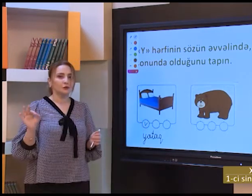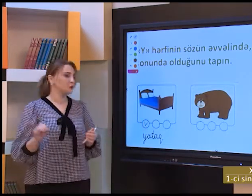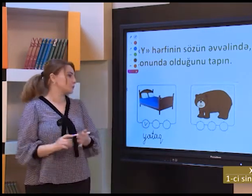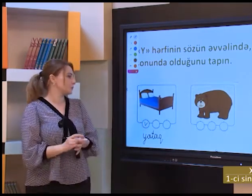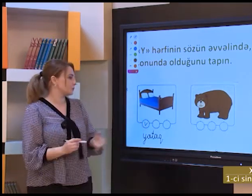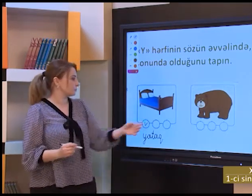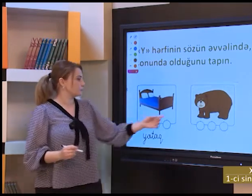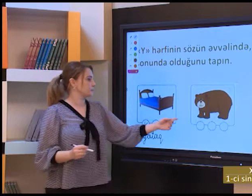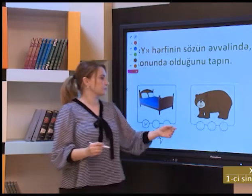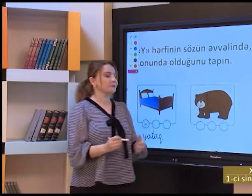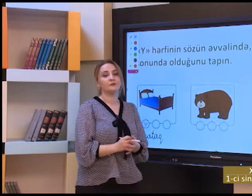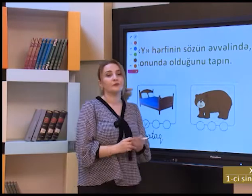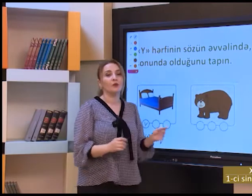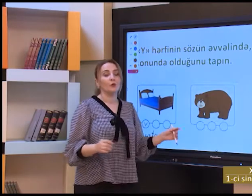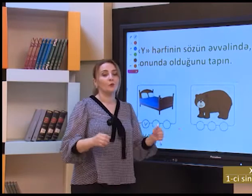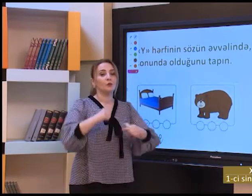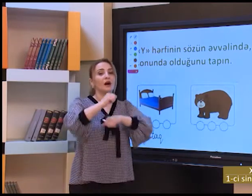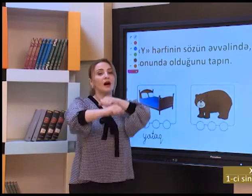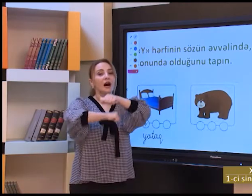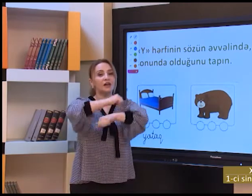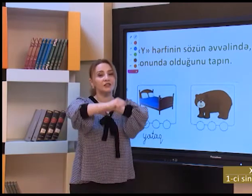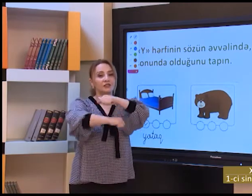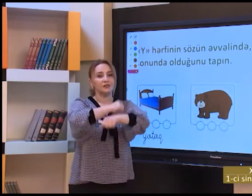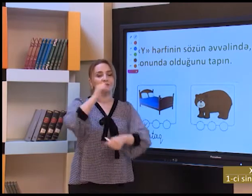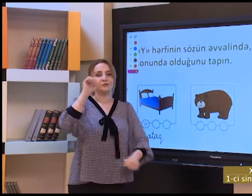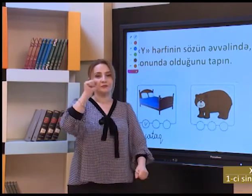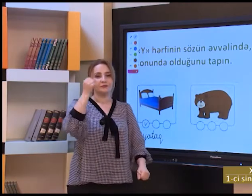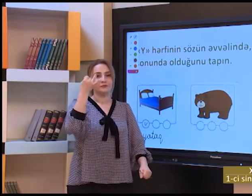Düzdür. Bu ayı.